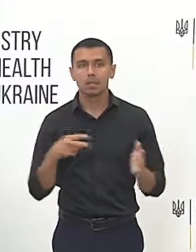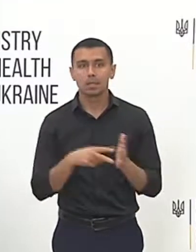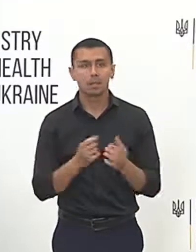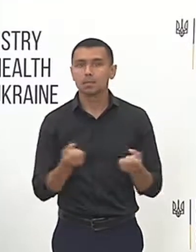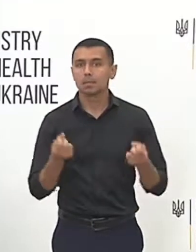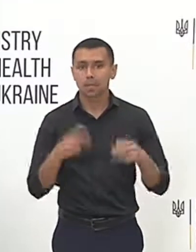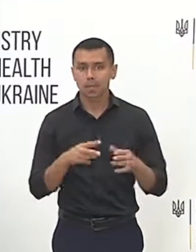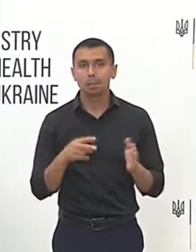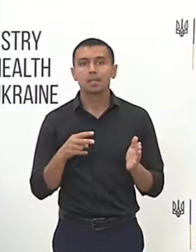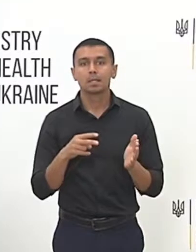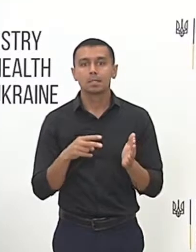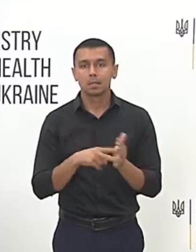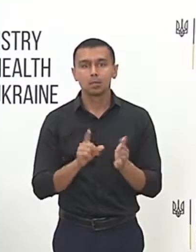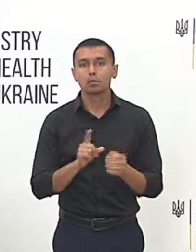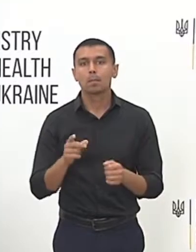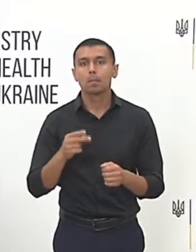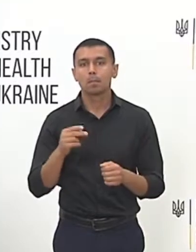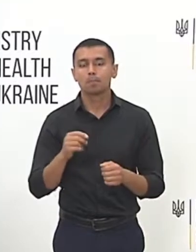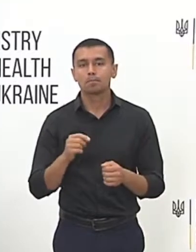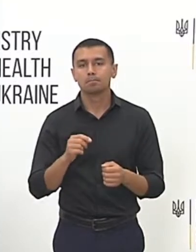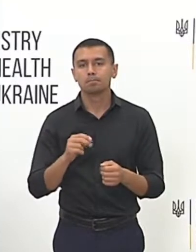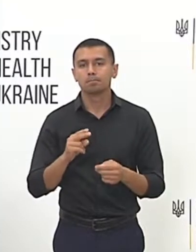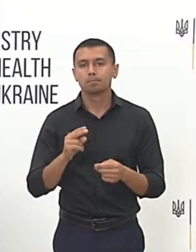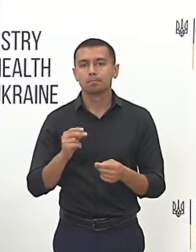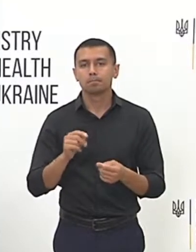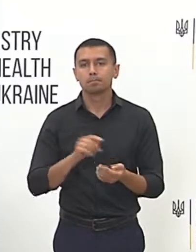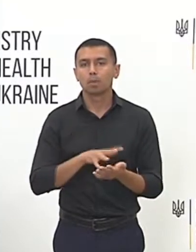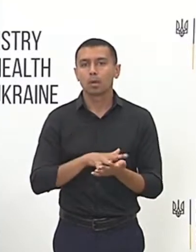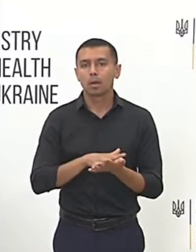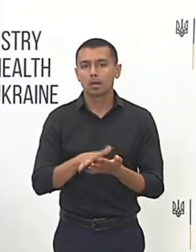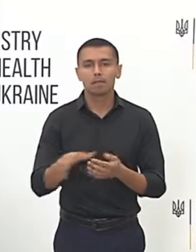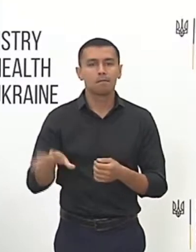не спеціальними цінами, для того, щоб покрити